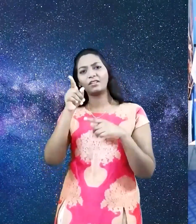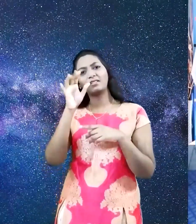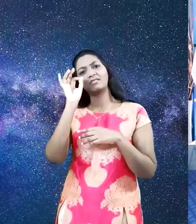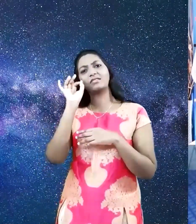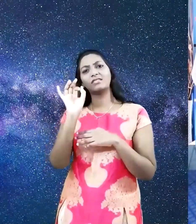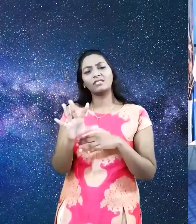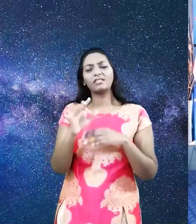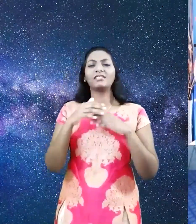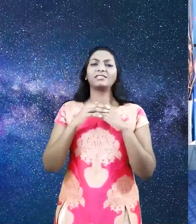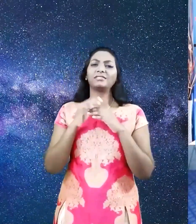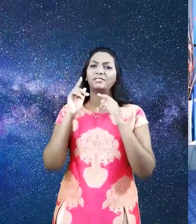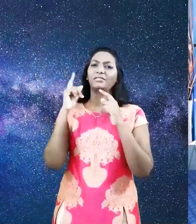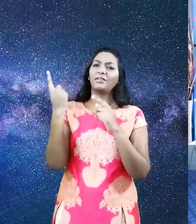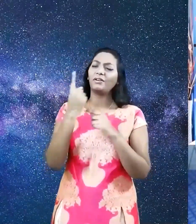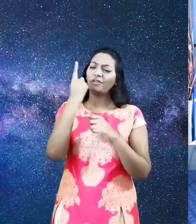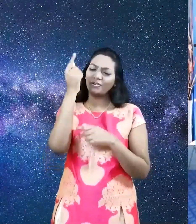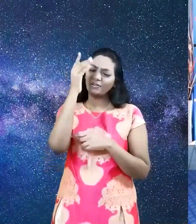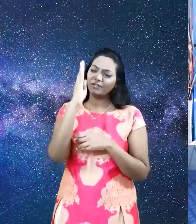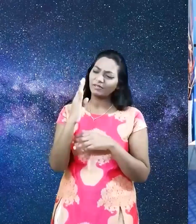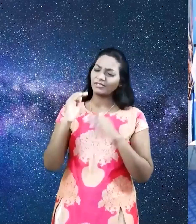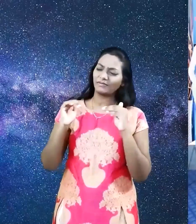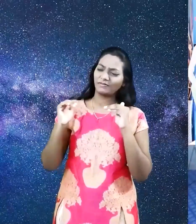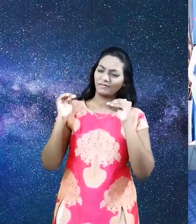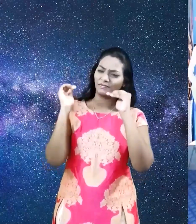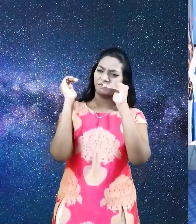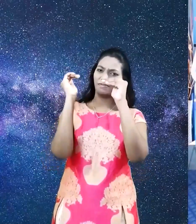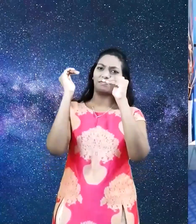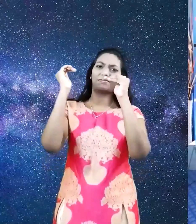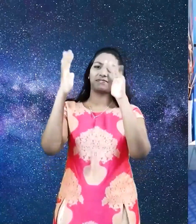सबसे ऊंचा तू ही है